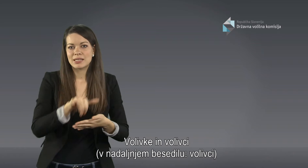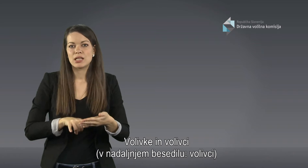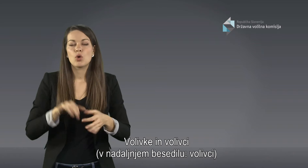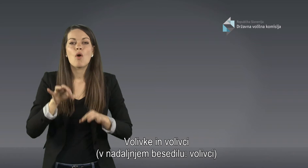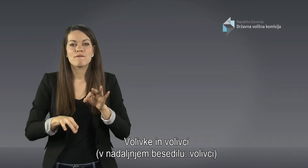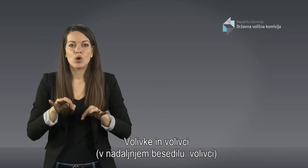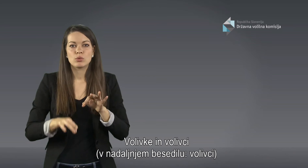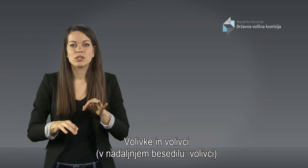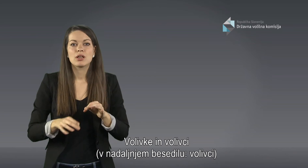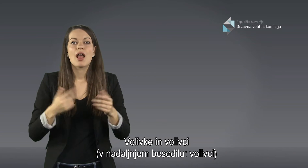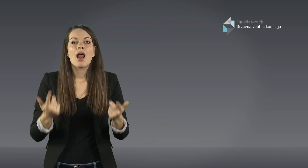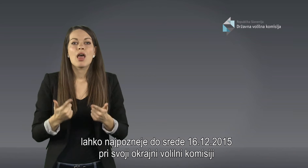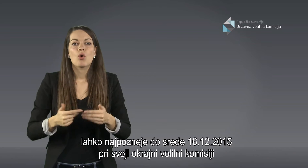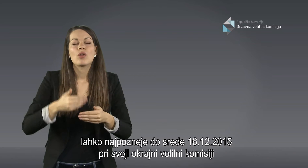lahko najpozneje do srede